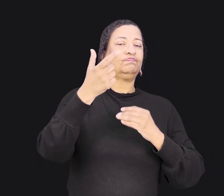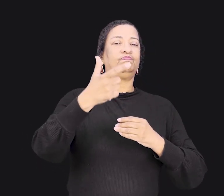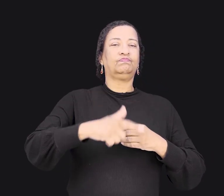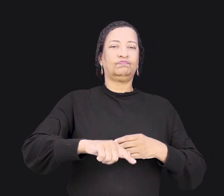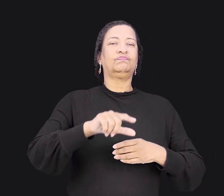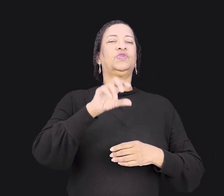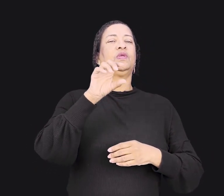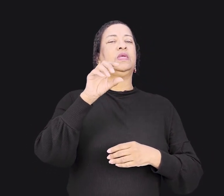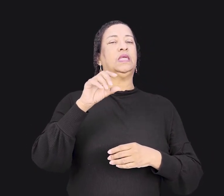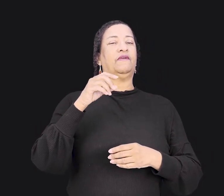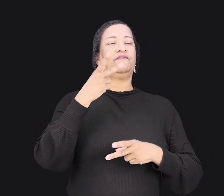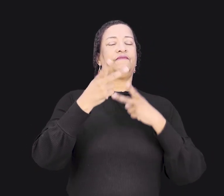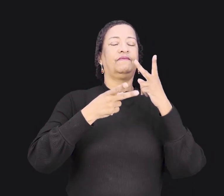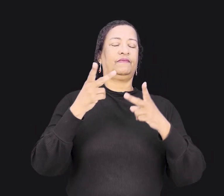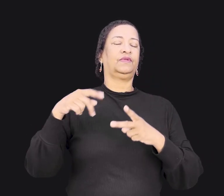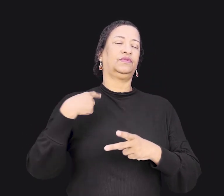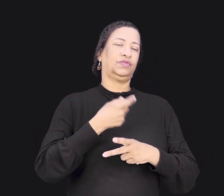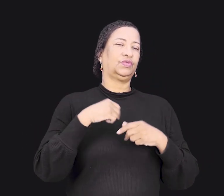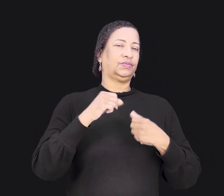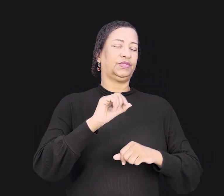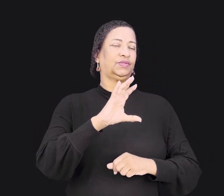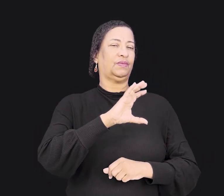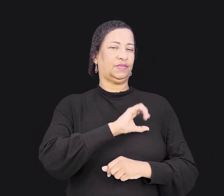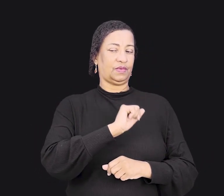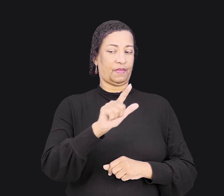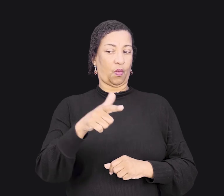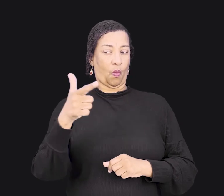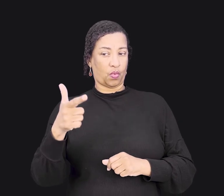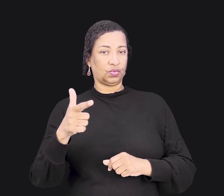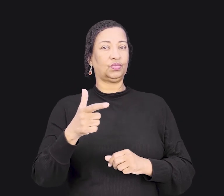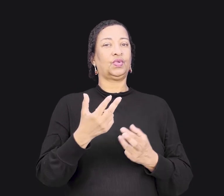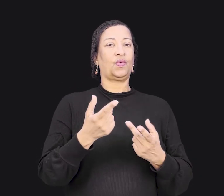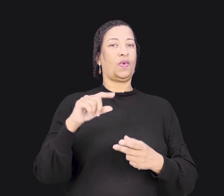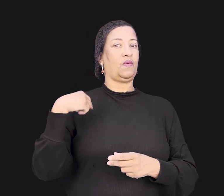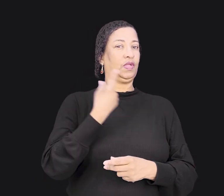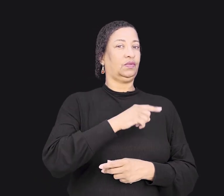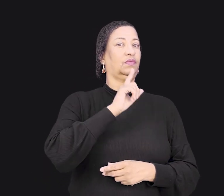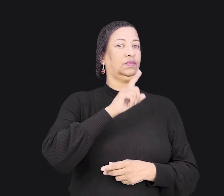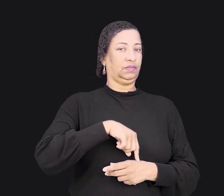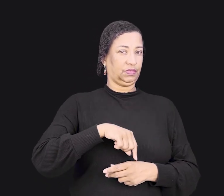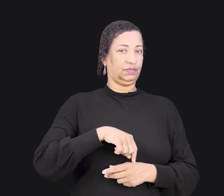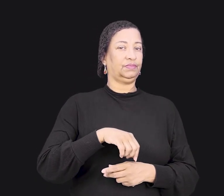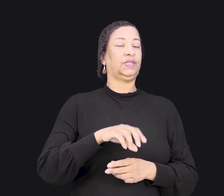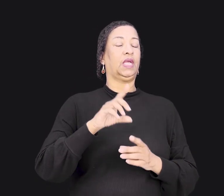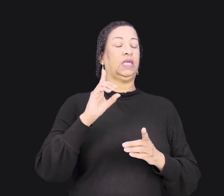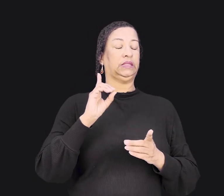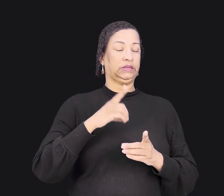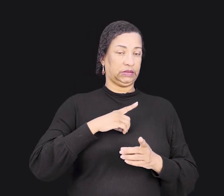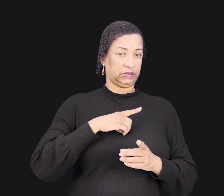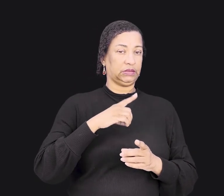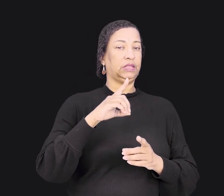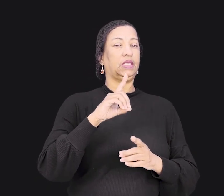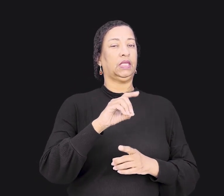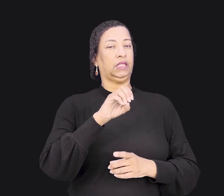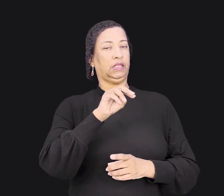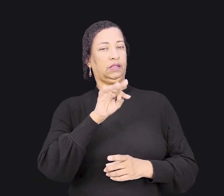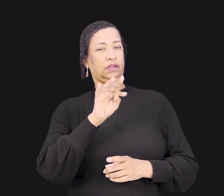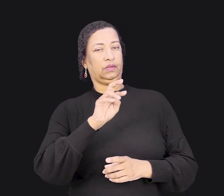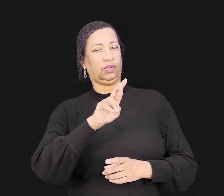como a nós mesmos. Esse mandamento antigo está nos livros de Deuteronômio e Levítico no Velho Testamento. O mandamento para